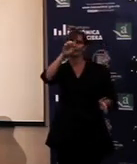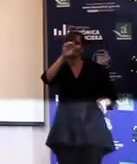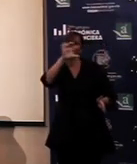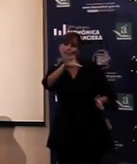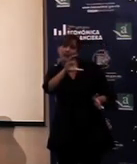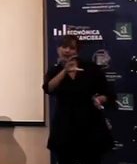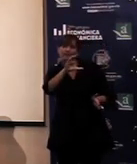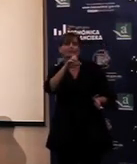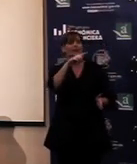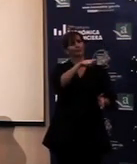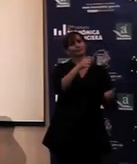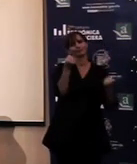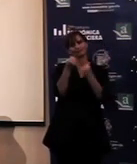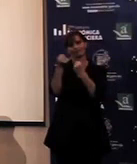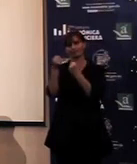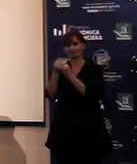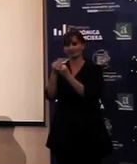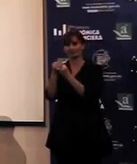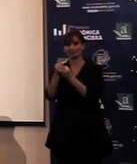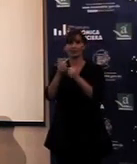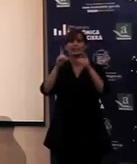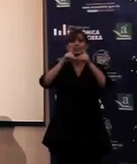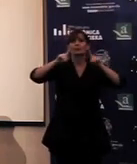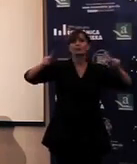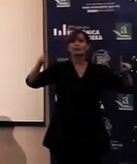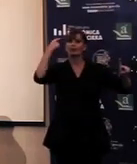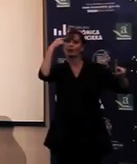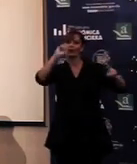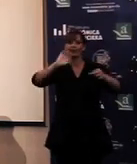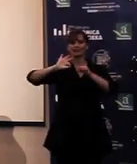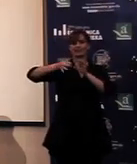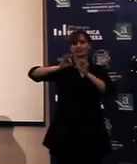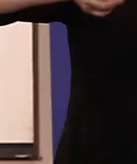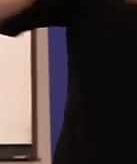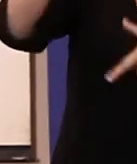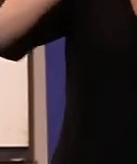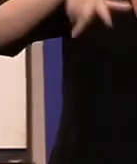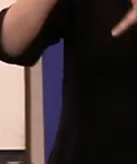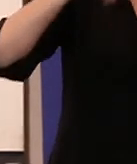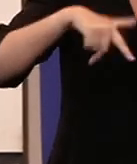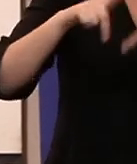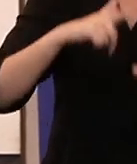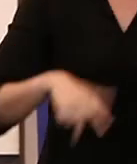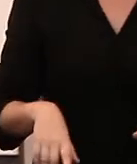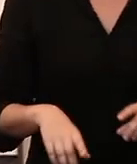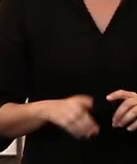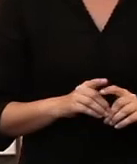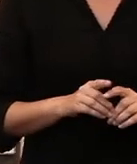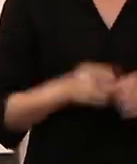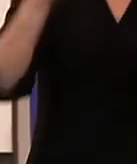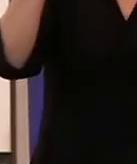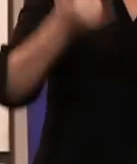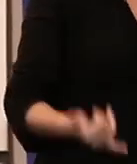tienen para intérprete de la lengua de seña. Y para eso yo quiero darle la palabra